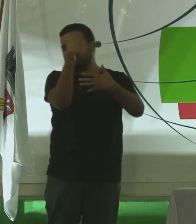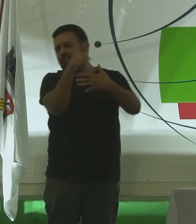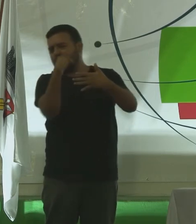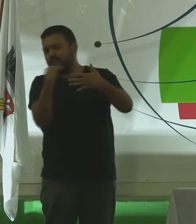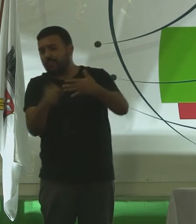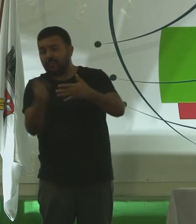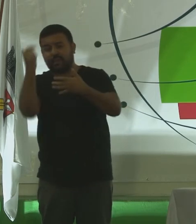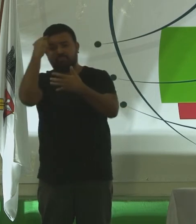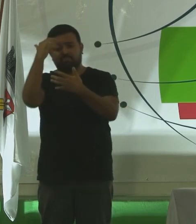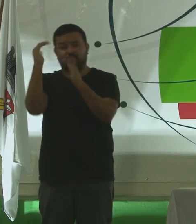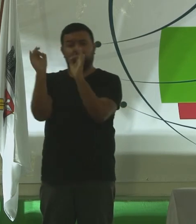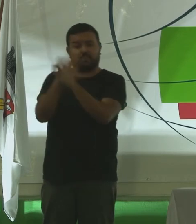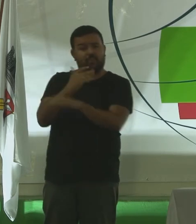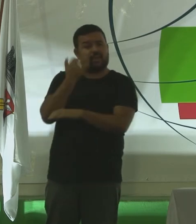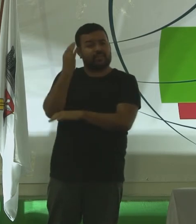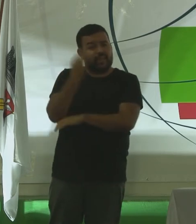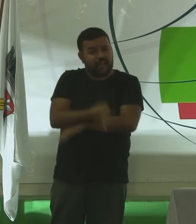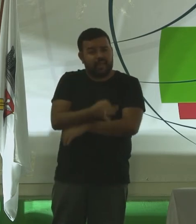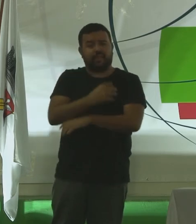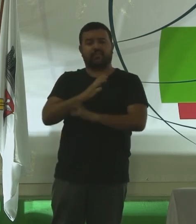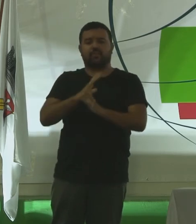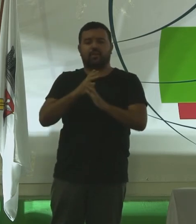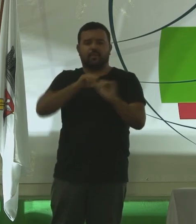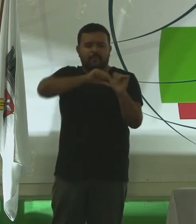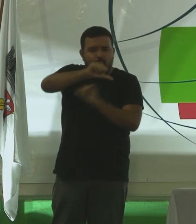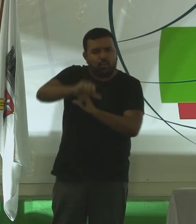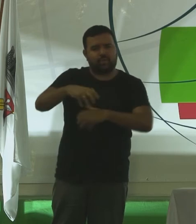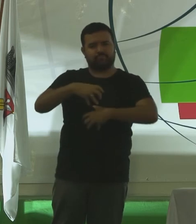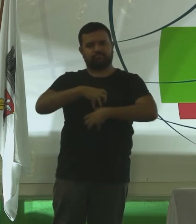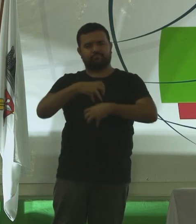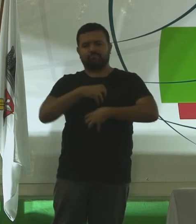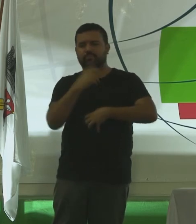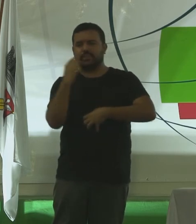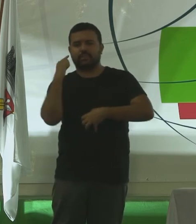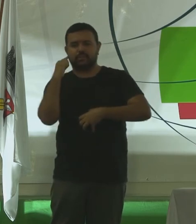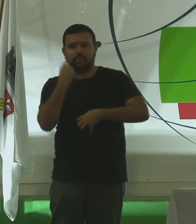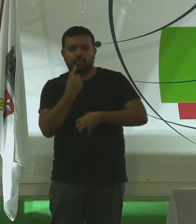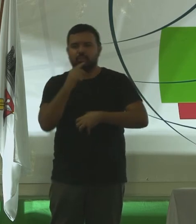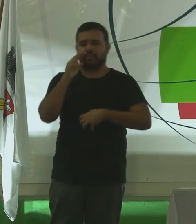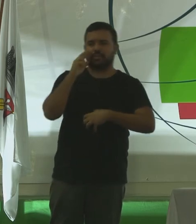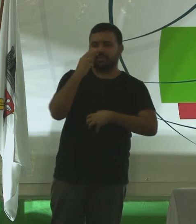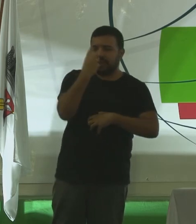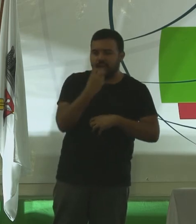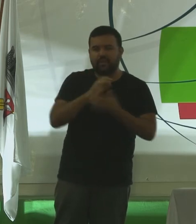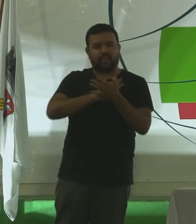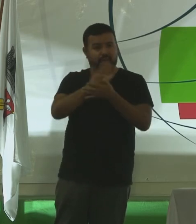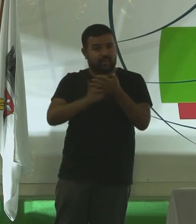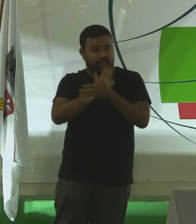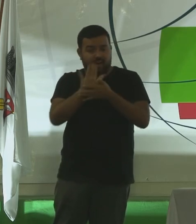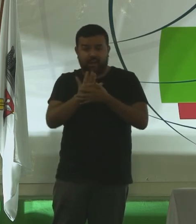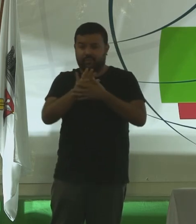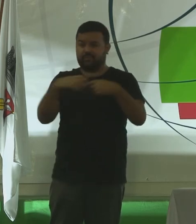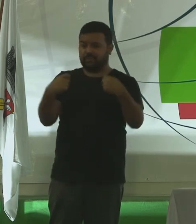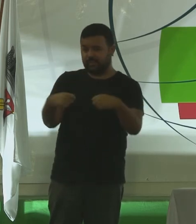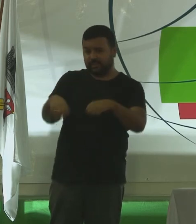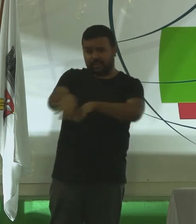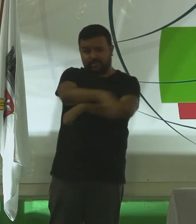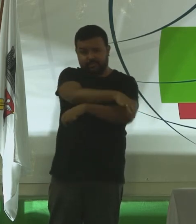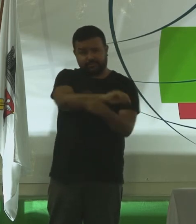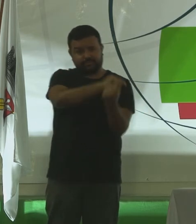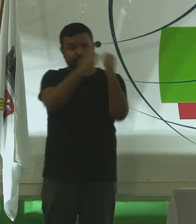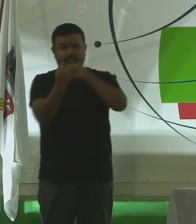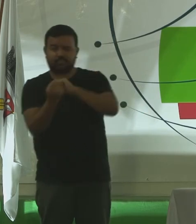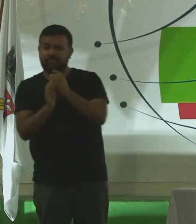cognitivas preservadas, com nenhuma alteração sensorial, com nenhum tipo de demanda arquitetônica. Então, a